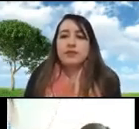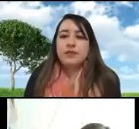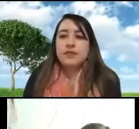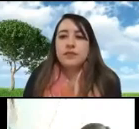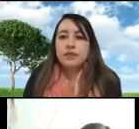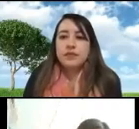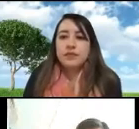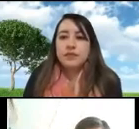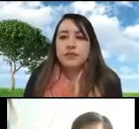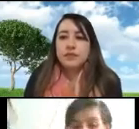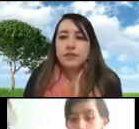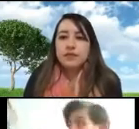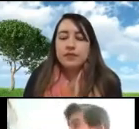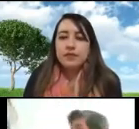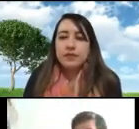Muy bien.